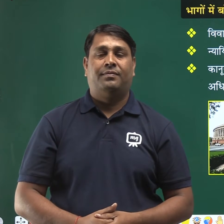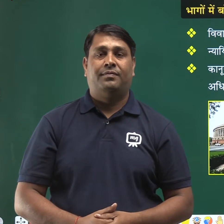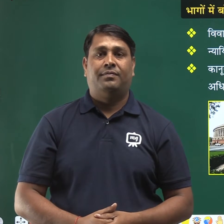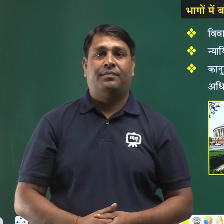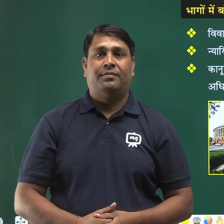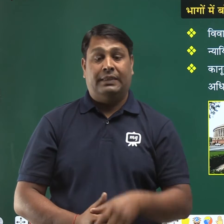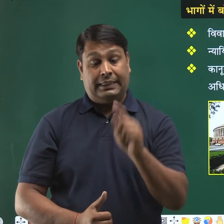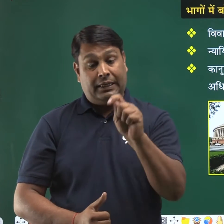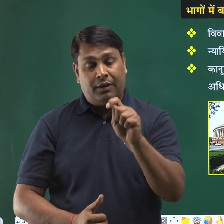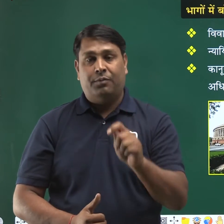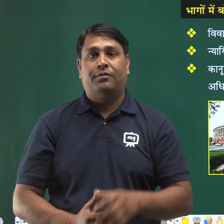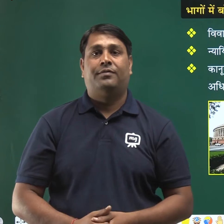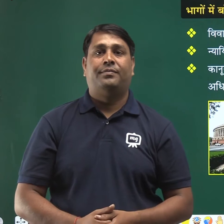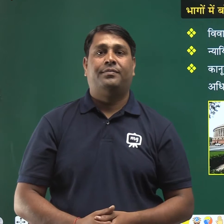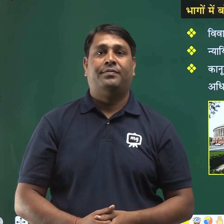कार्यों को